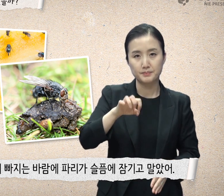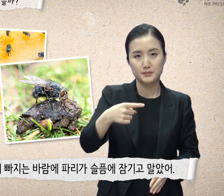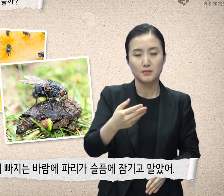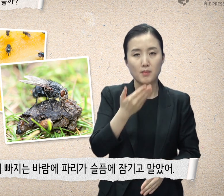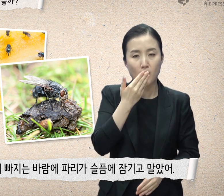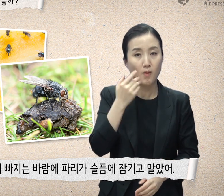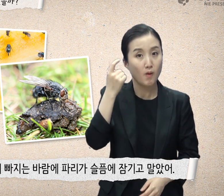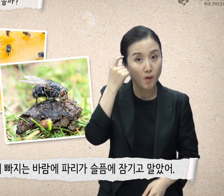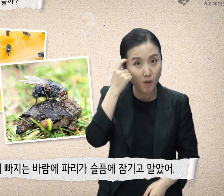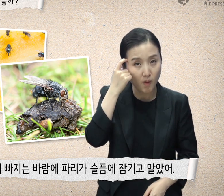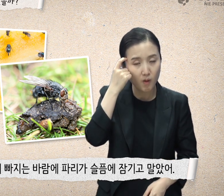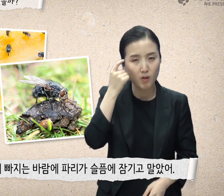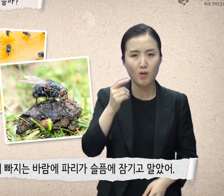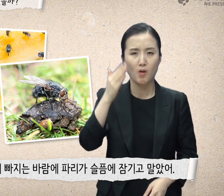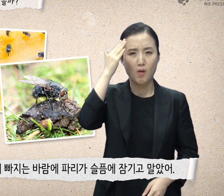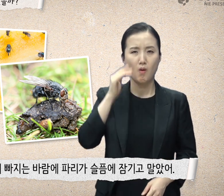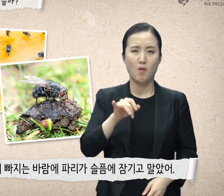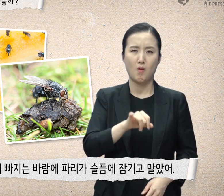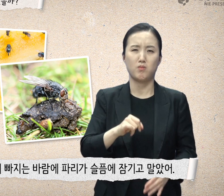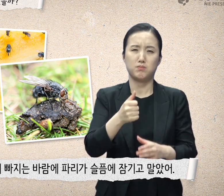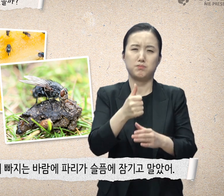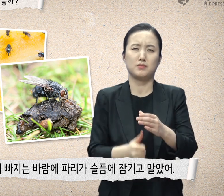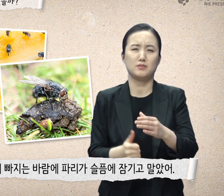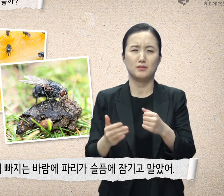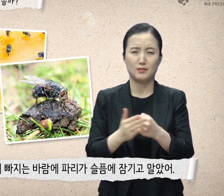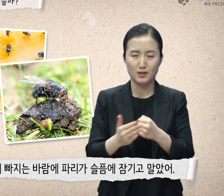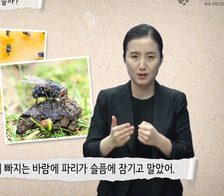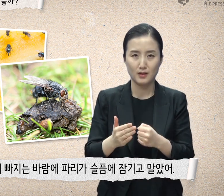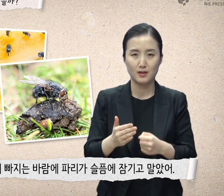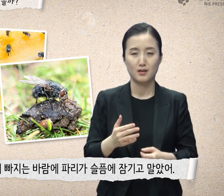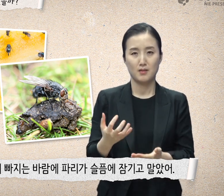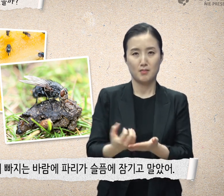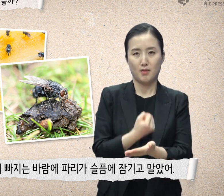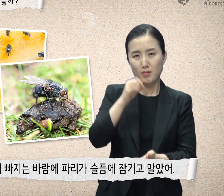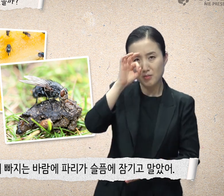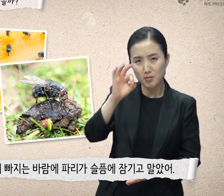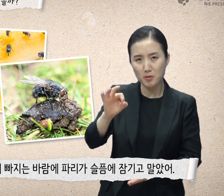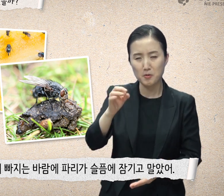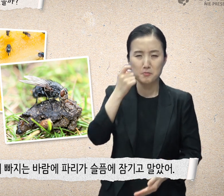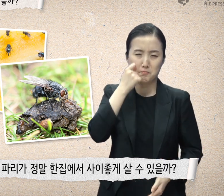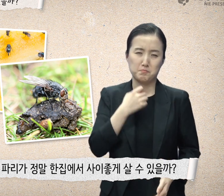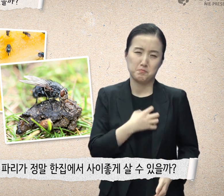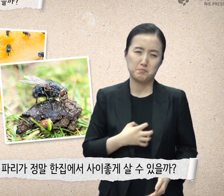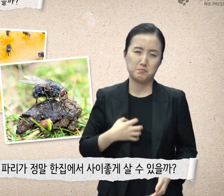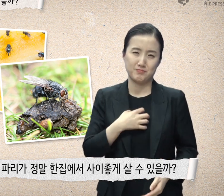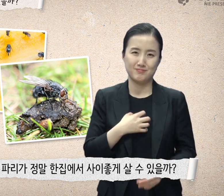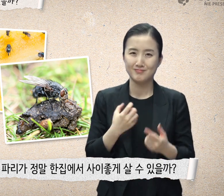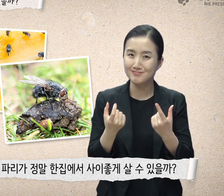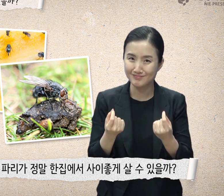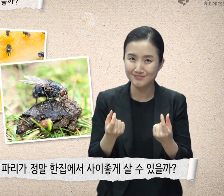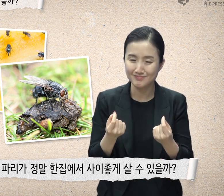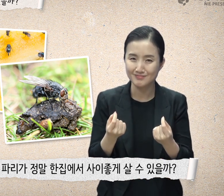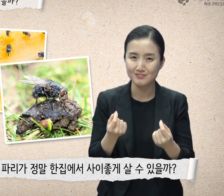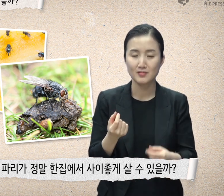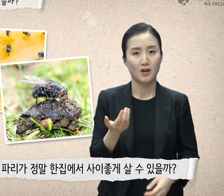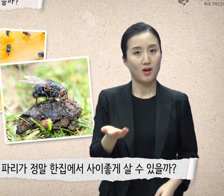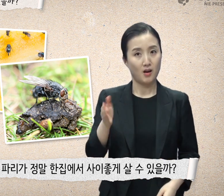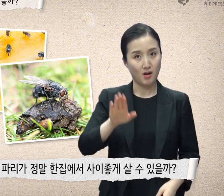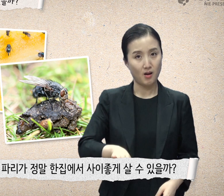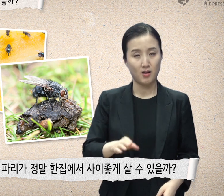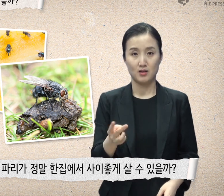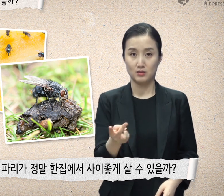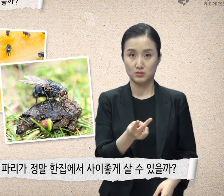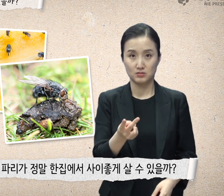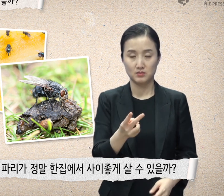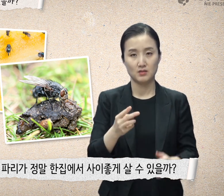수프에 빠지는 바람에 파리가 슬픔에 잠기고 말았어. 이렇게 거미와 파리가